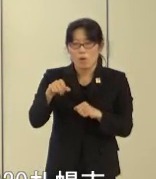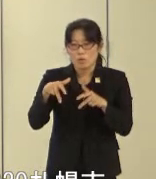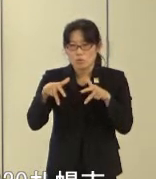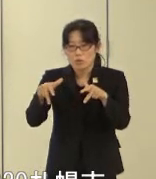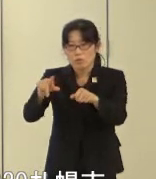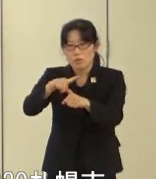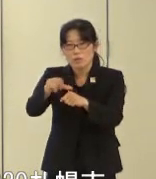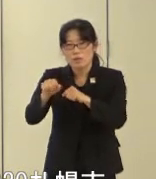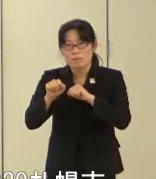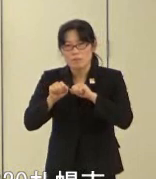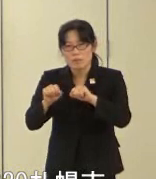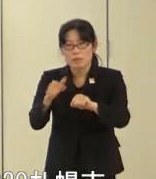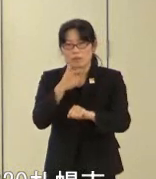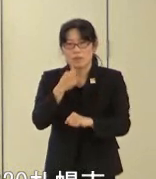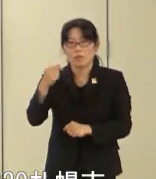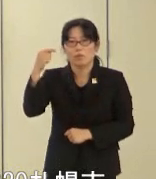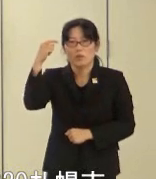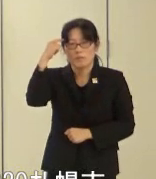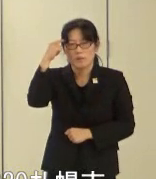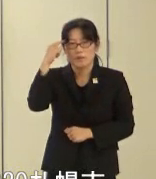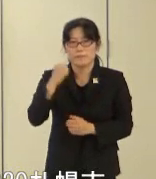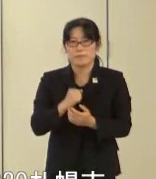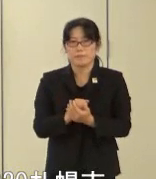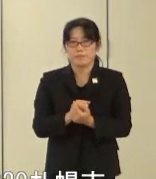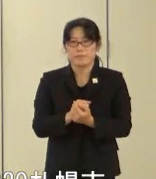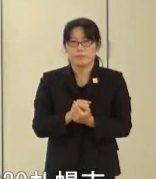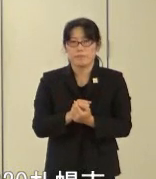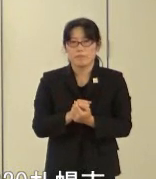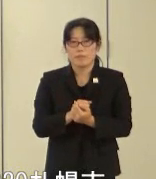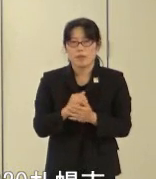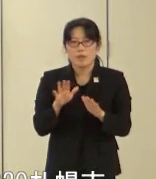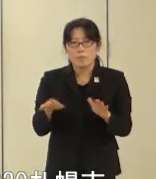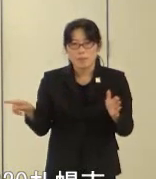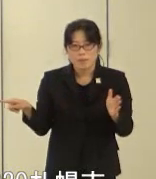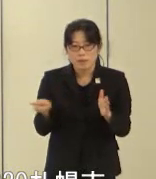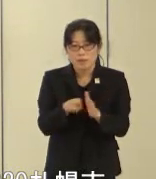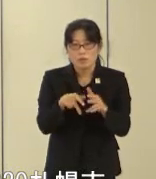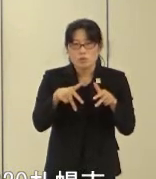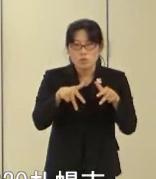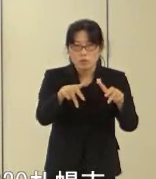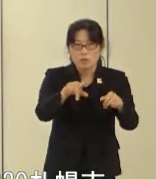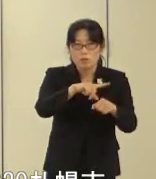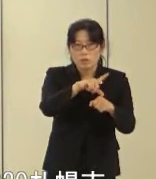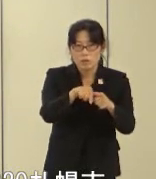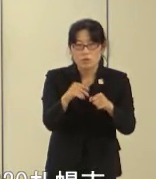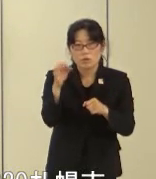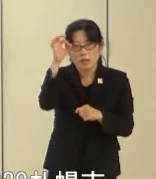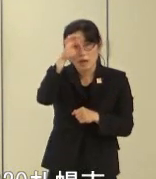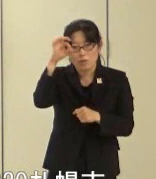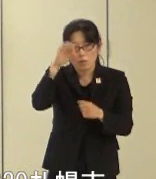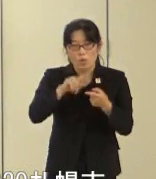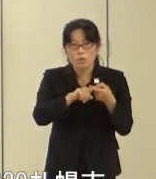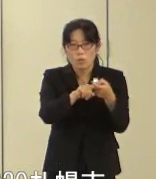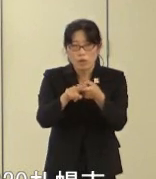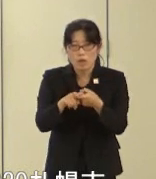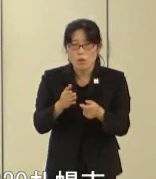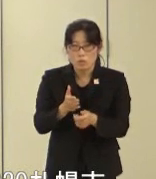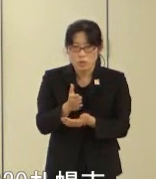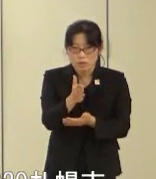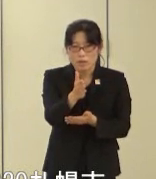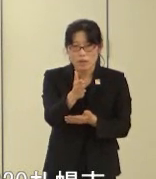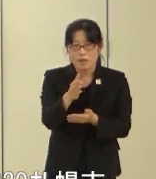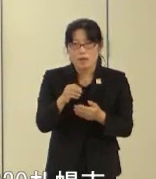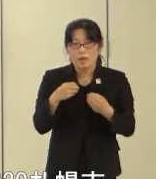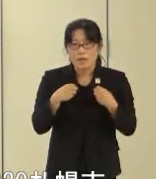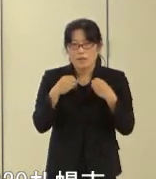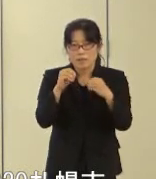きたいというふうに思います。それから、まあ、これまですすきの観光協会を通じて、行っておりました感染防止